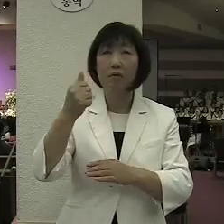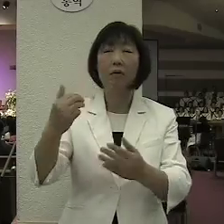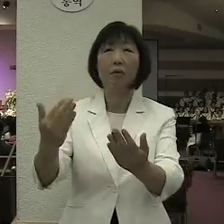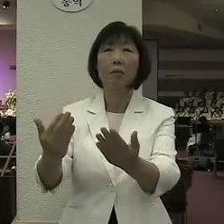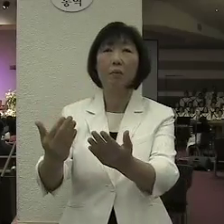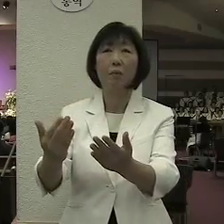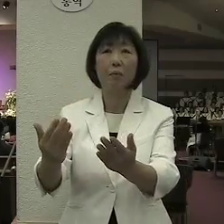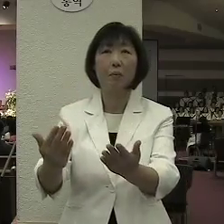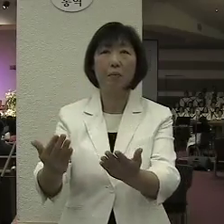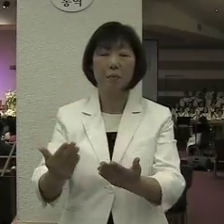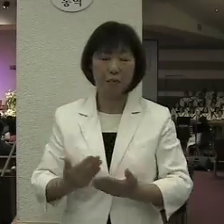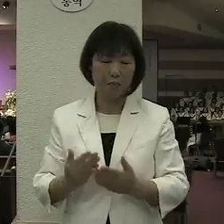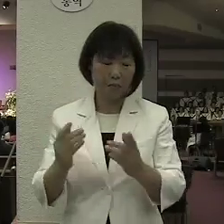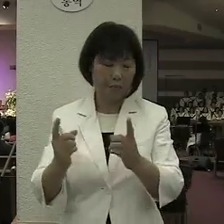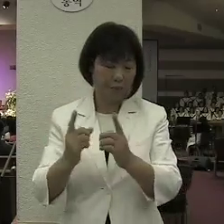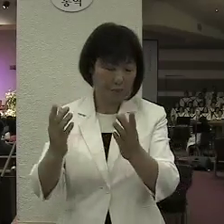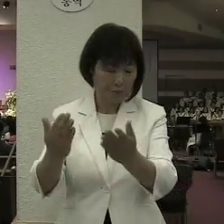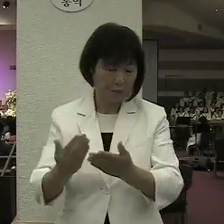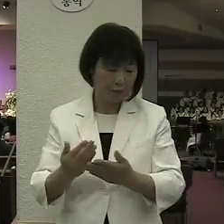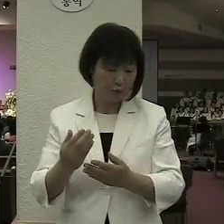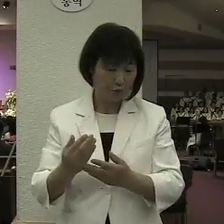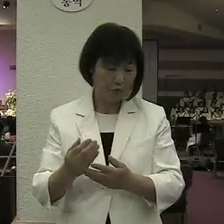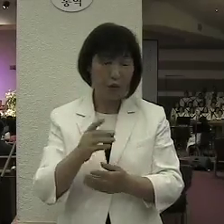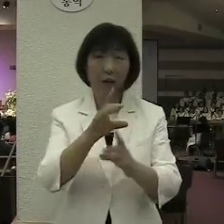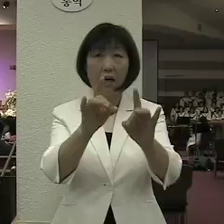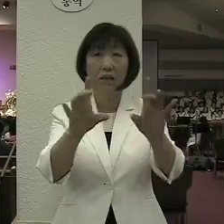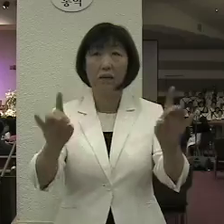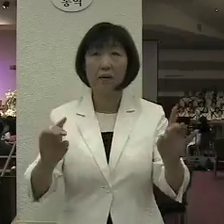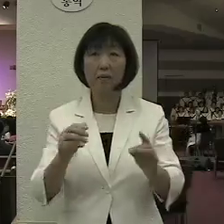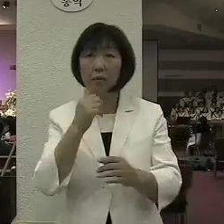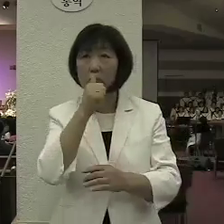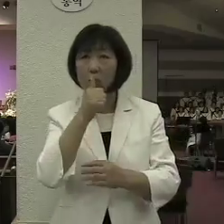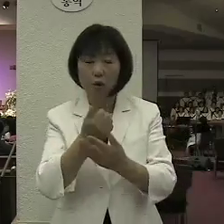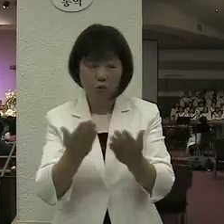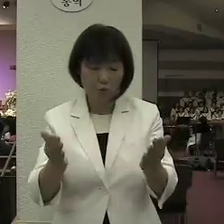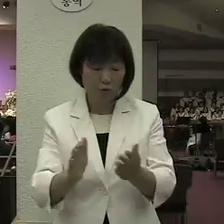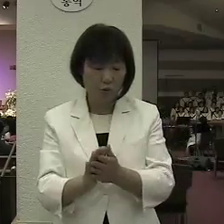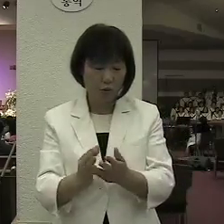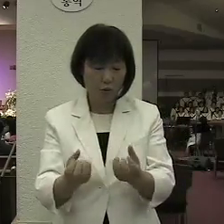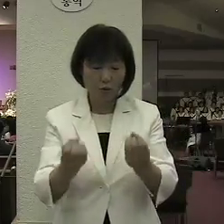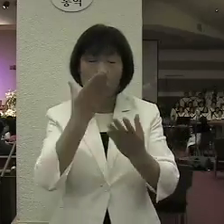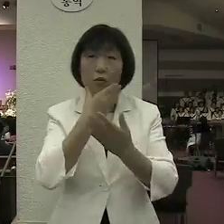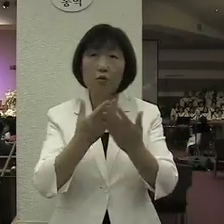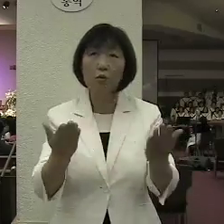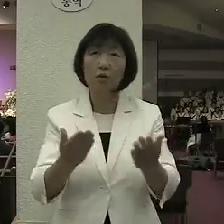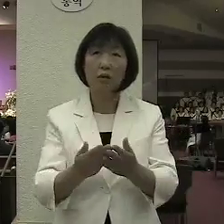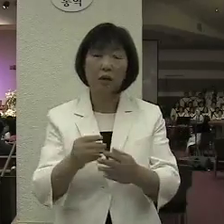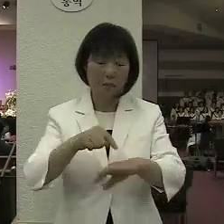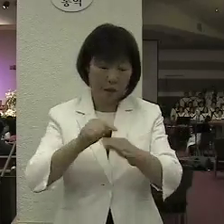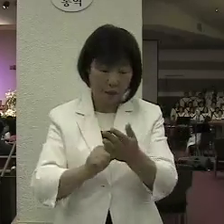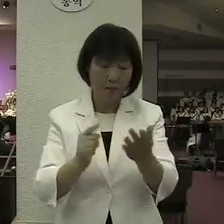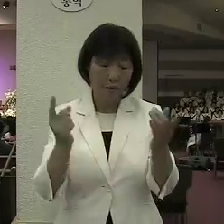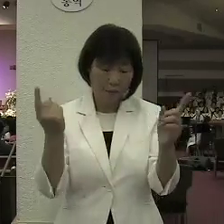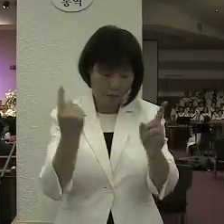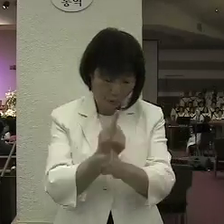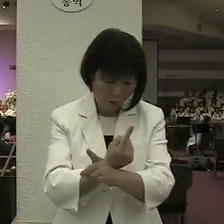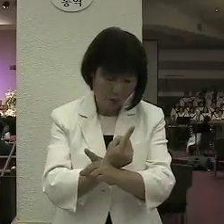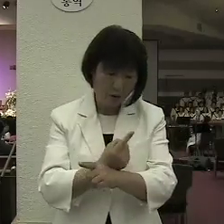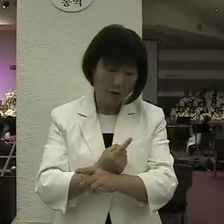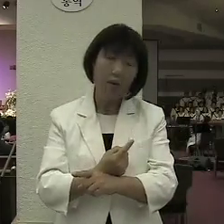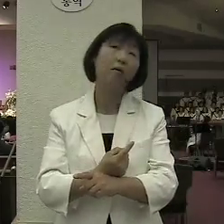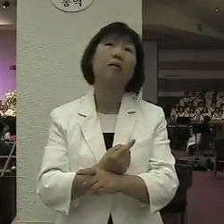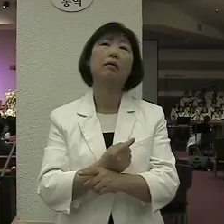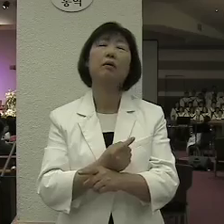바뀌었다고요. 자기가 그렇게 아버지를 믿고 왜 아버지가 이런 분인가 너무나 부담스러워서 반항하며 살았지만 그날에도